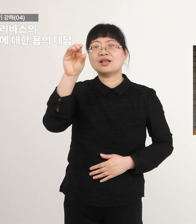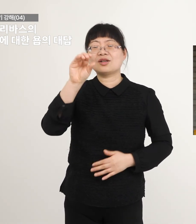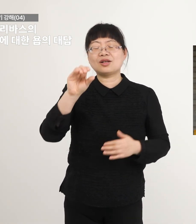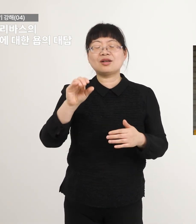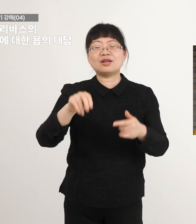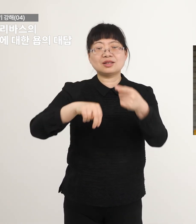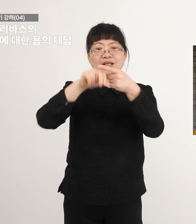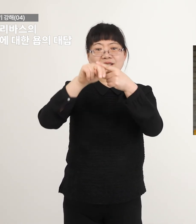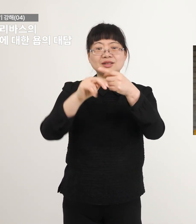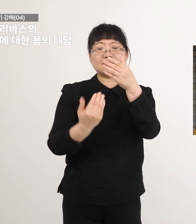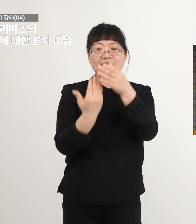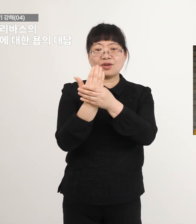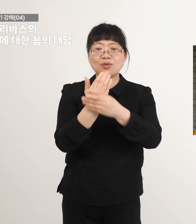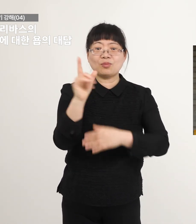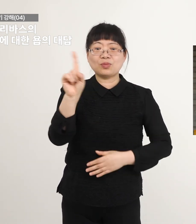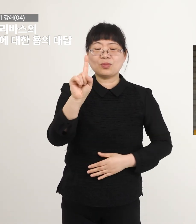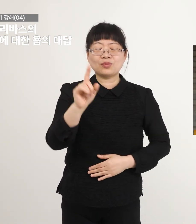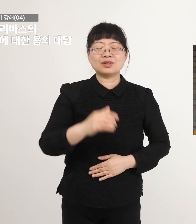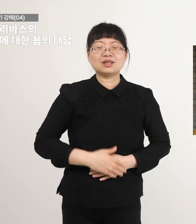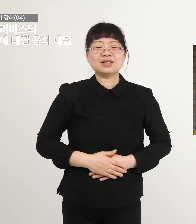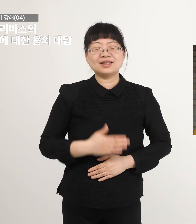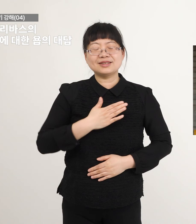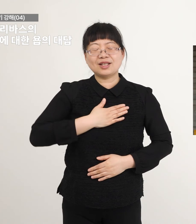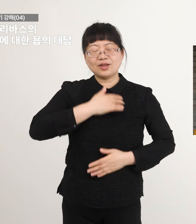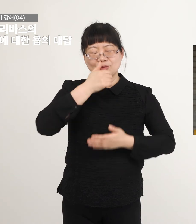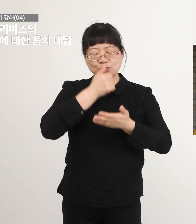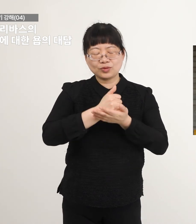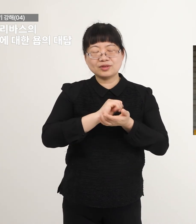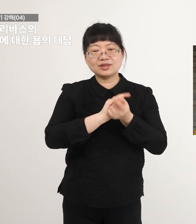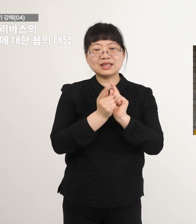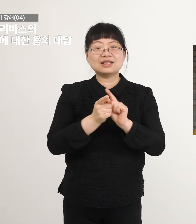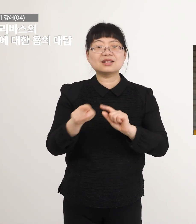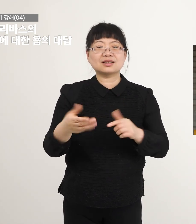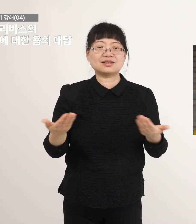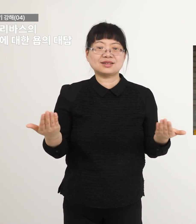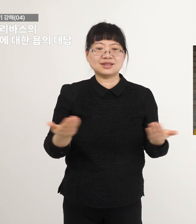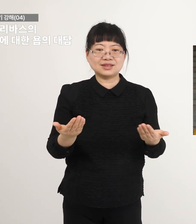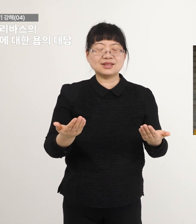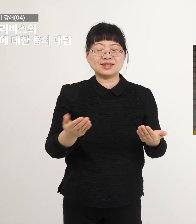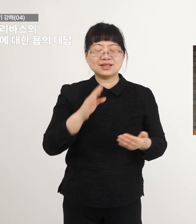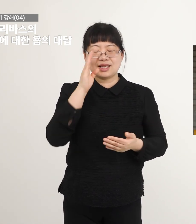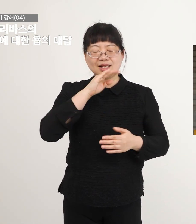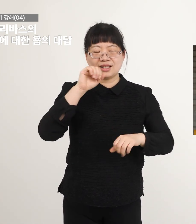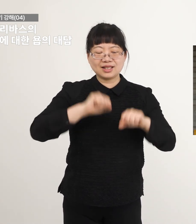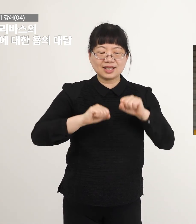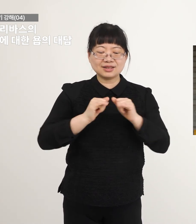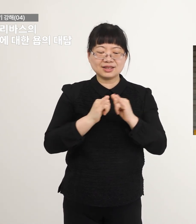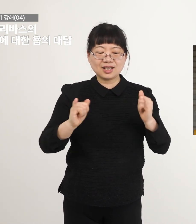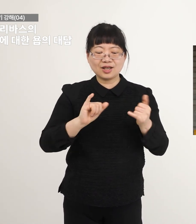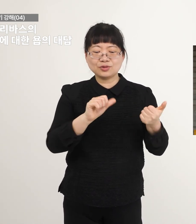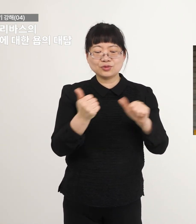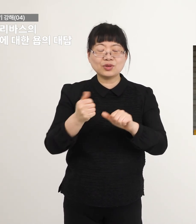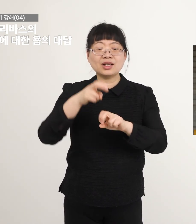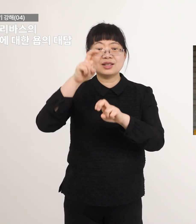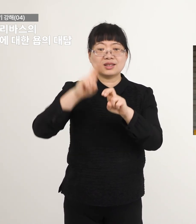죽으신 사건은 내 죄를 대신해서 그 일을 행악자가 죽어야 될 그